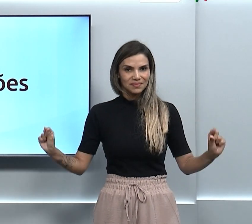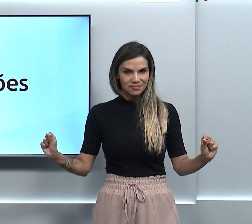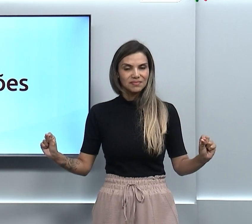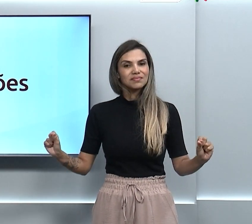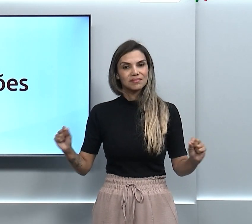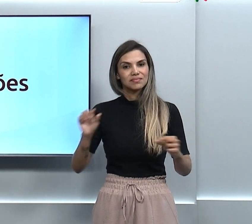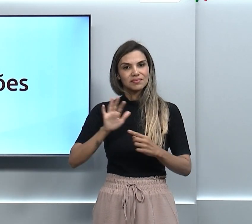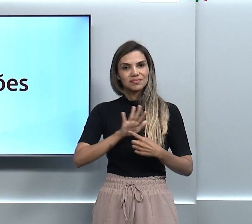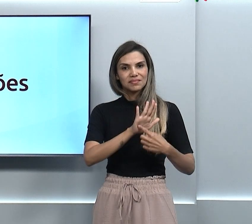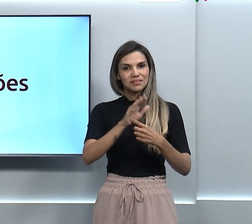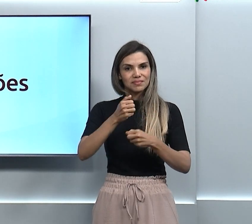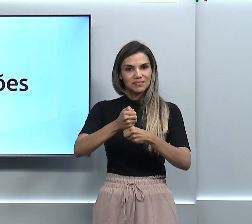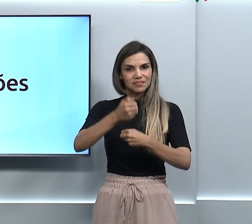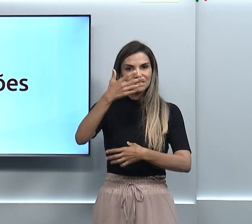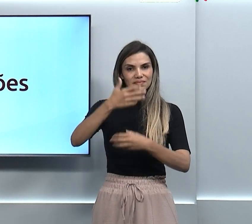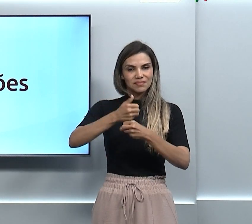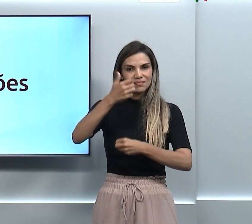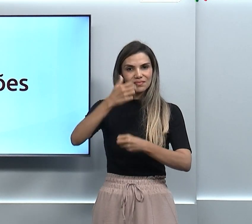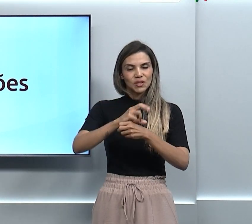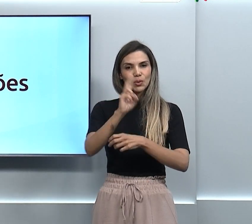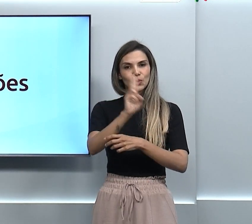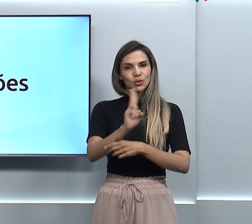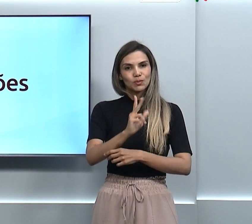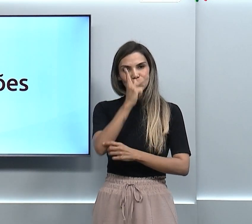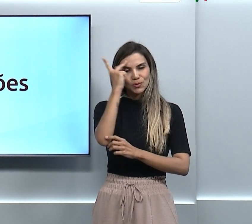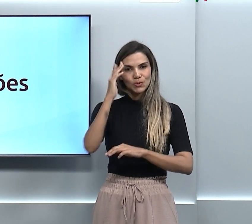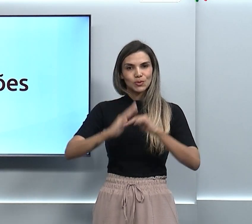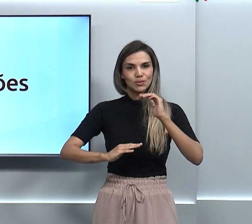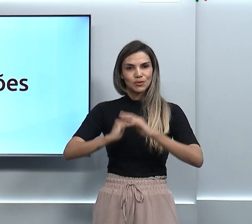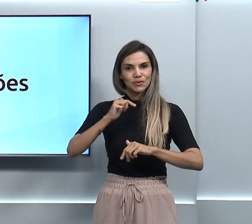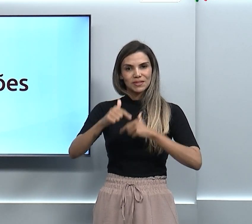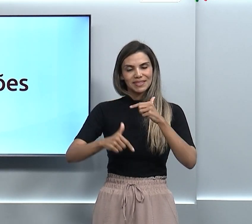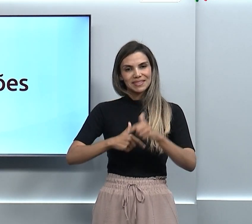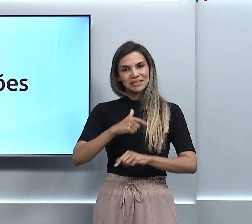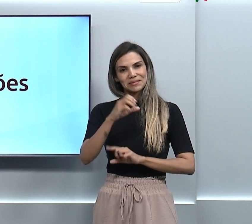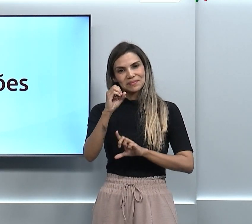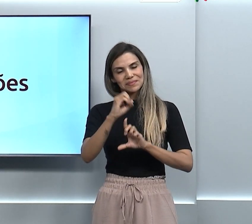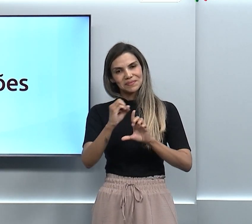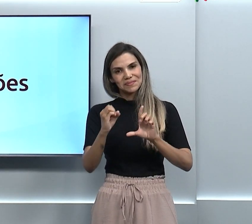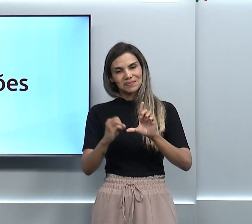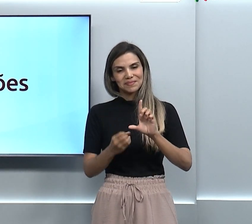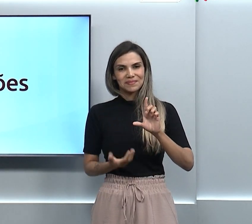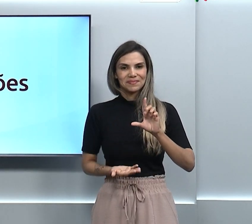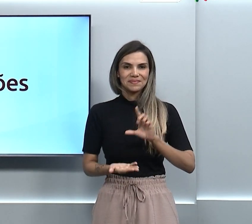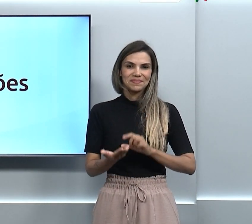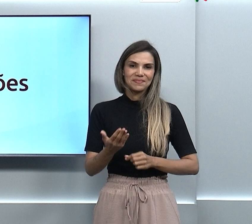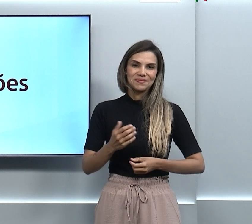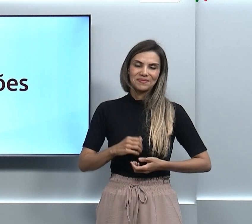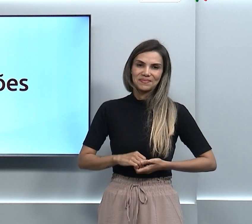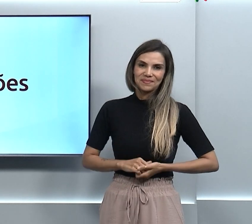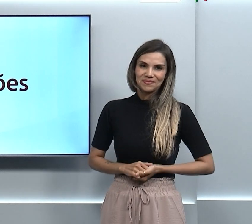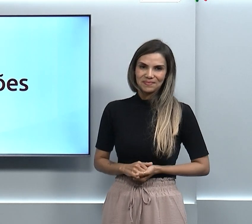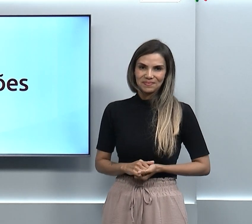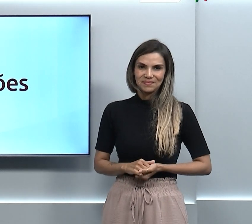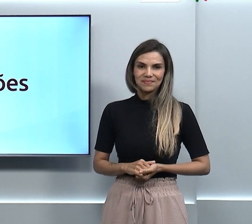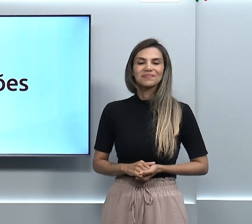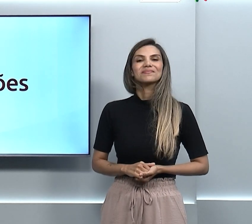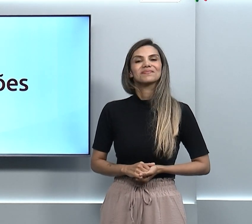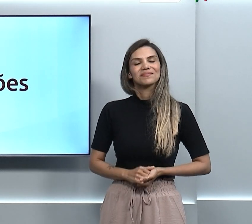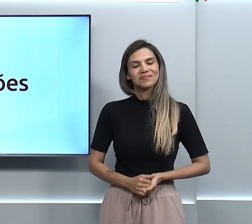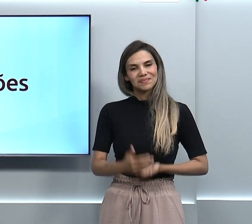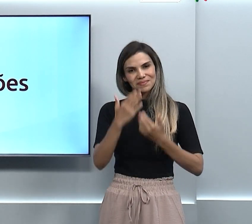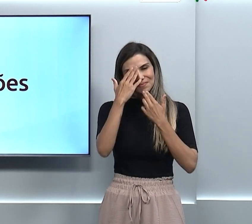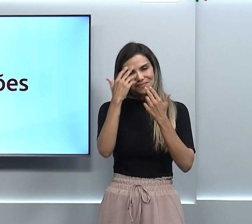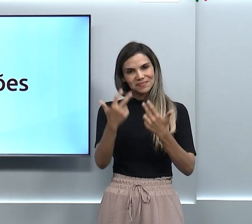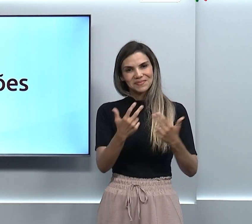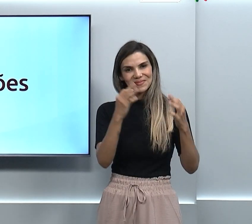aqui do estúdio, vai surgir na tela uma lista com os nomes dos profissionais que fazem tudo acontecer aqui na TV UFG. Muito